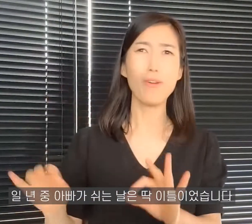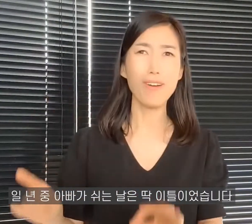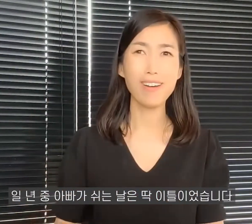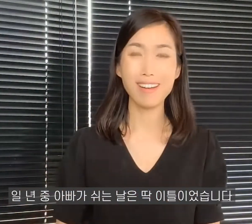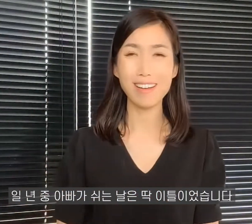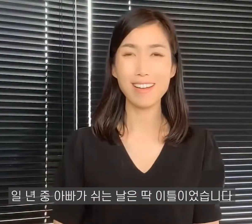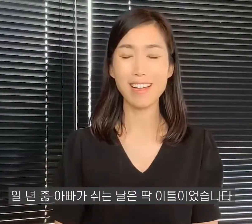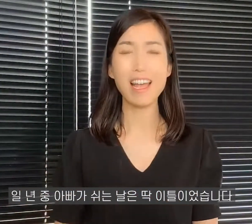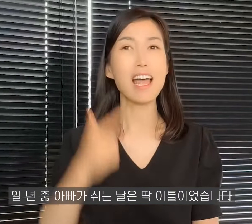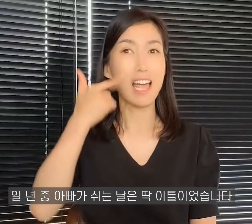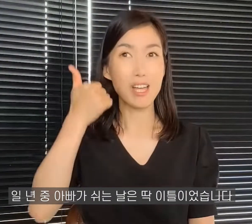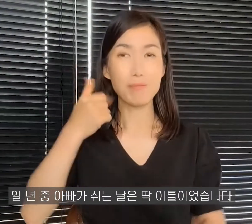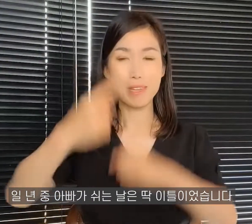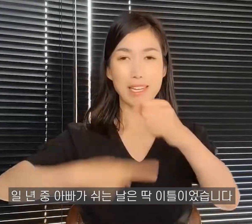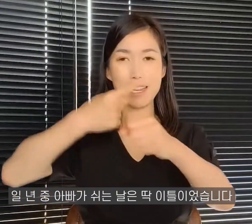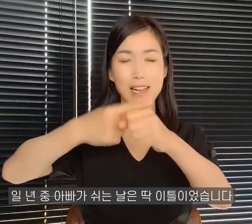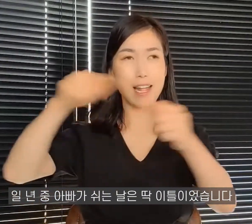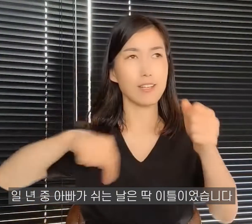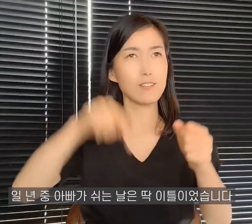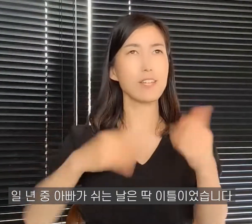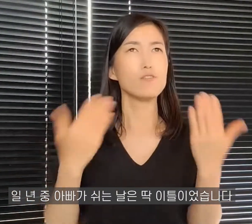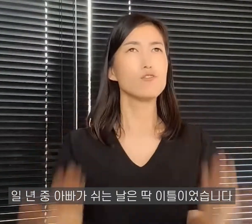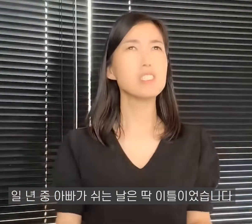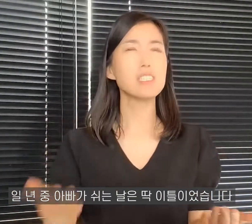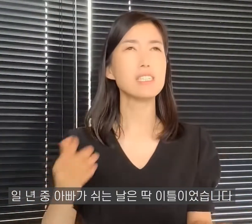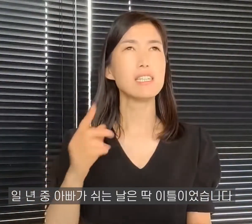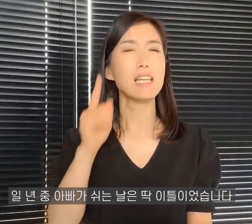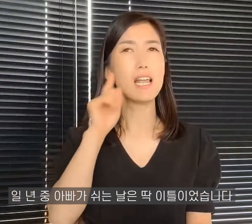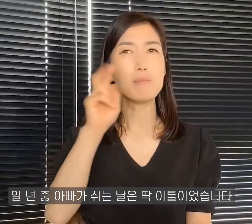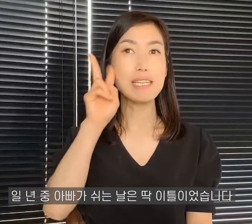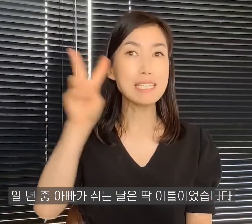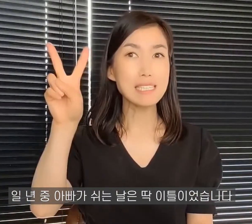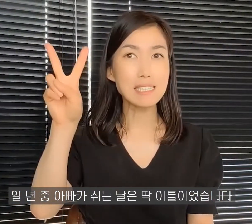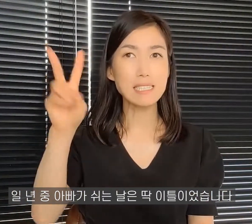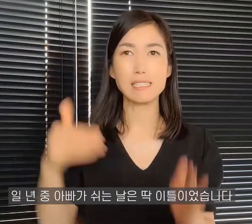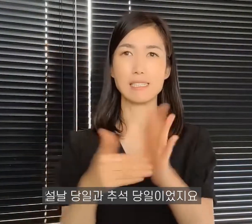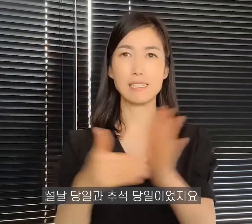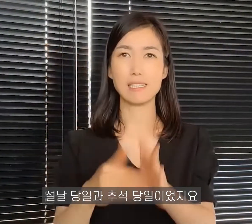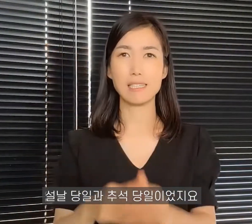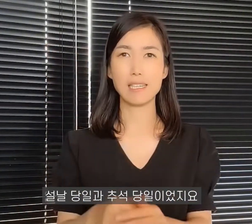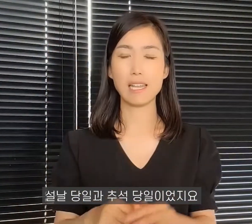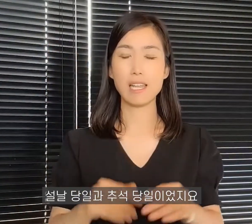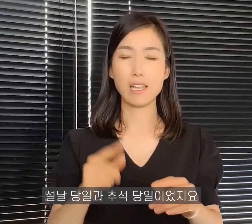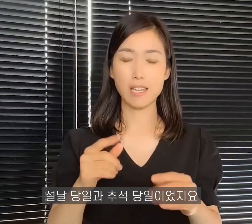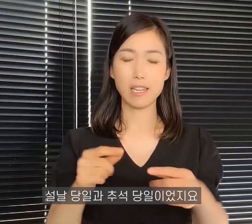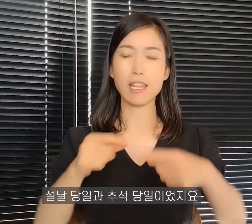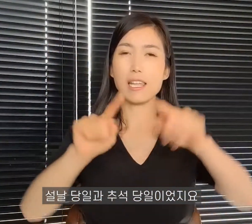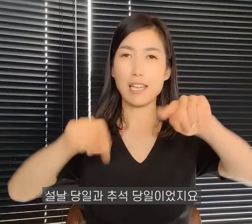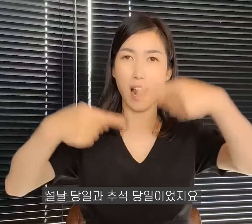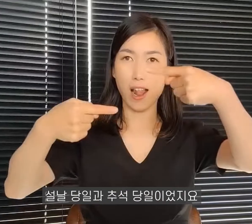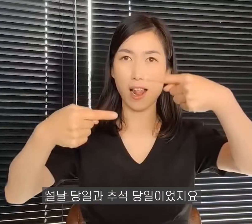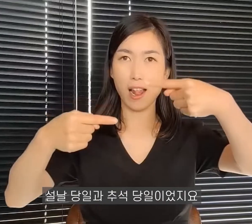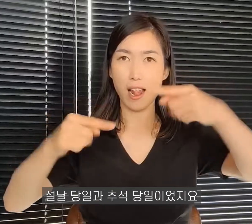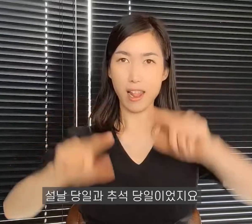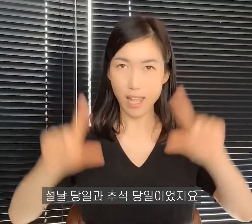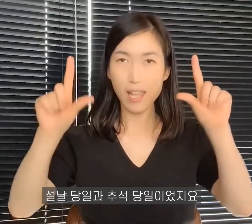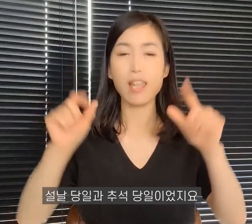일 년 중 아빠가 쉬는 날은 딱 이틀이 얻습니다 설날 당일 과 추석당일 일이었지요